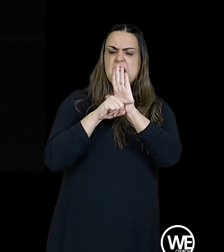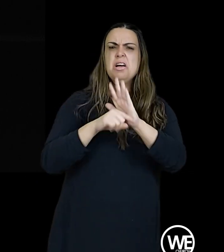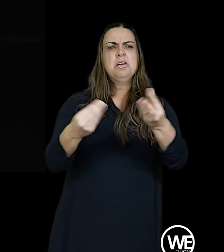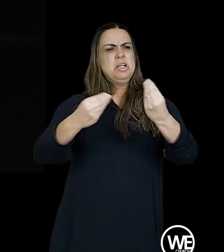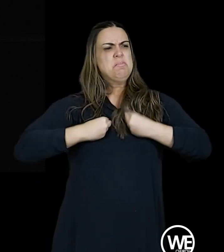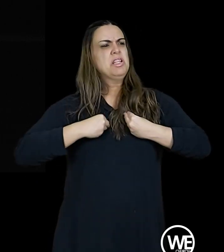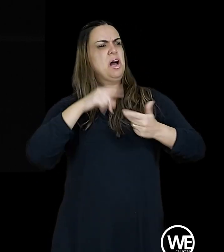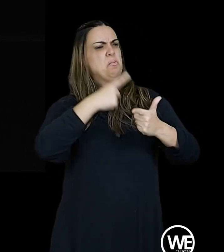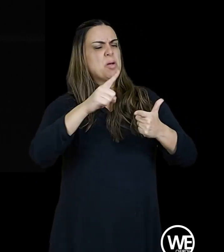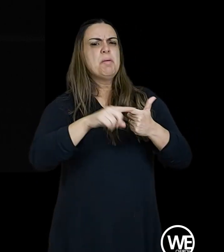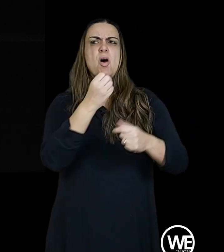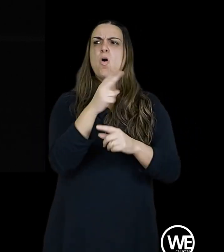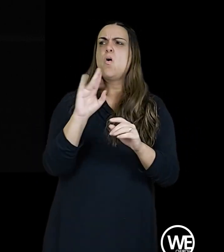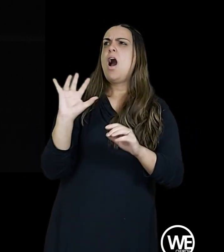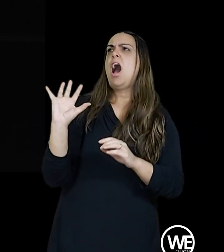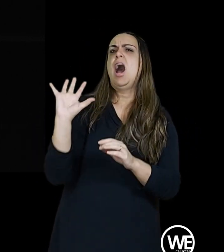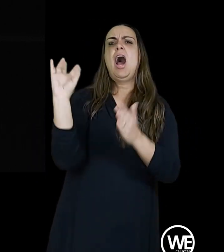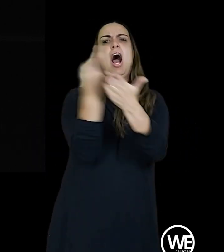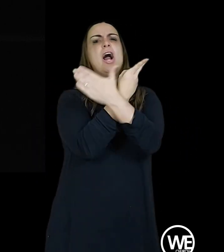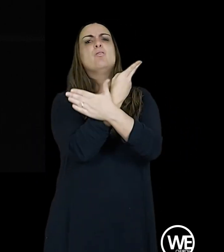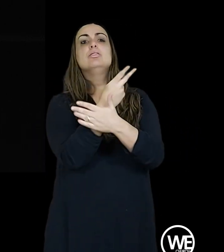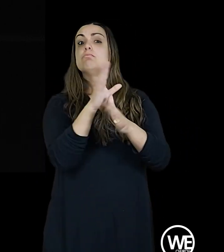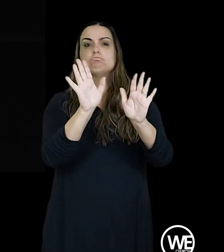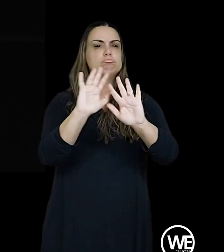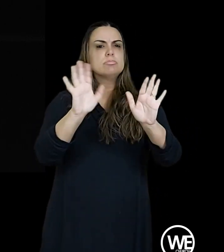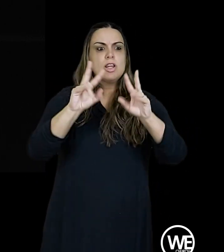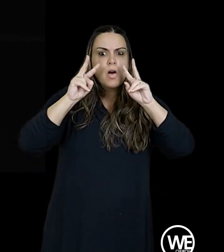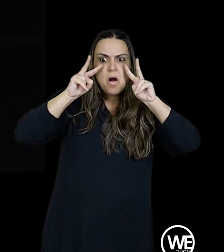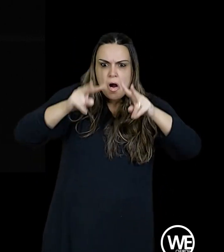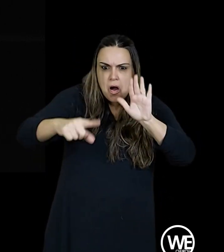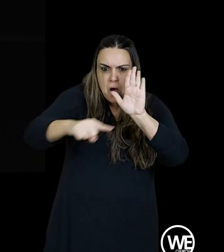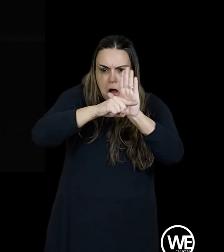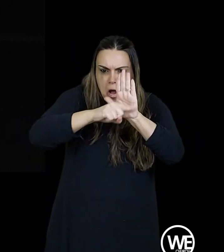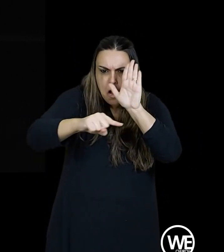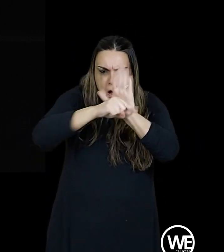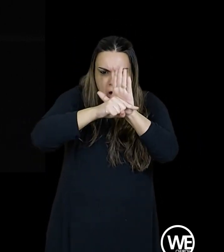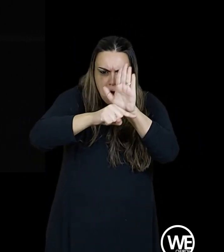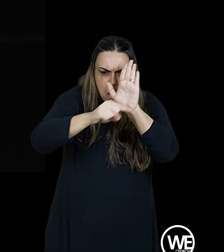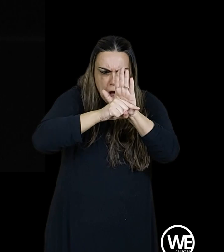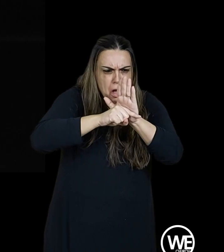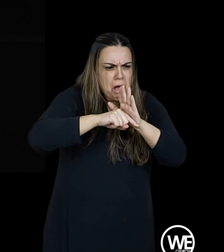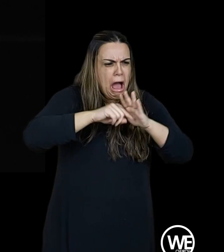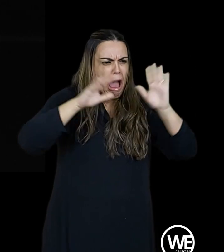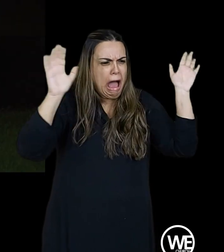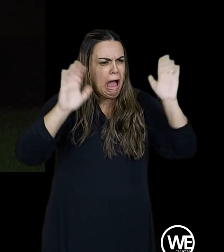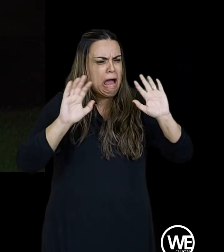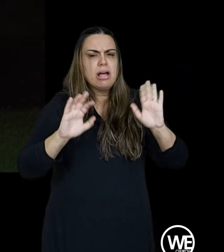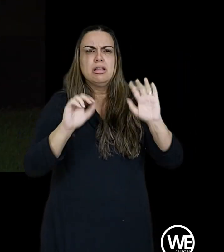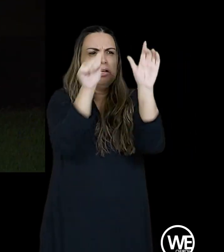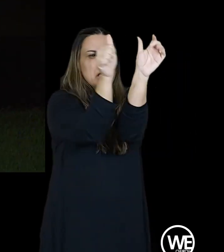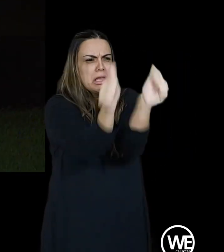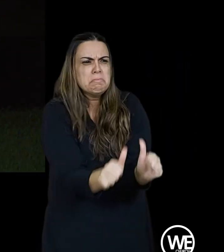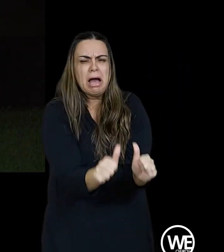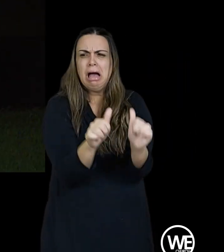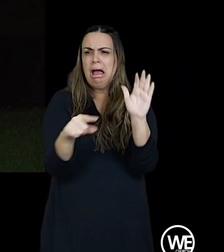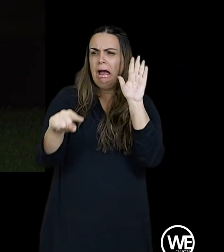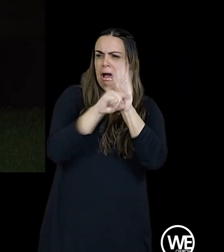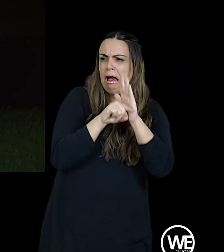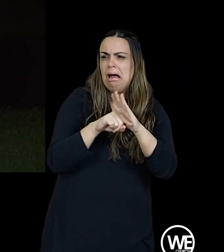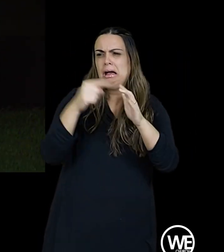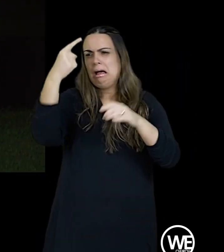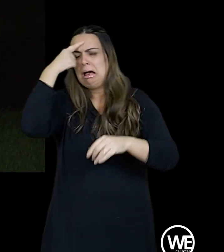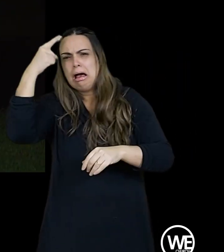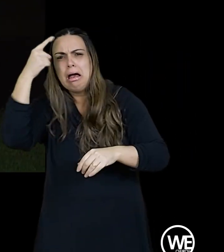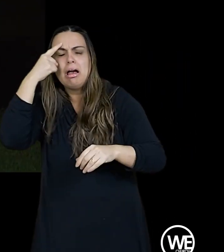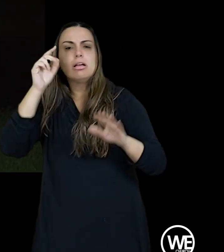ou se alguma coisa está acontecendo. Olhe com olhos espirituais, não personalize ninguém. Porque enquanto isso acontecer, enquanto